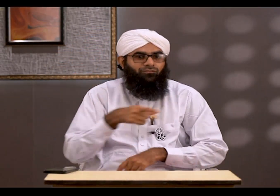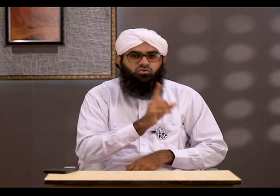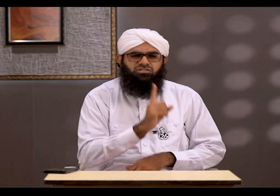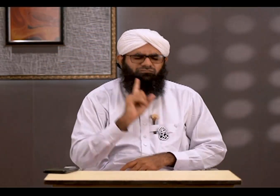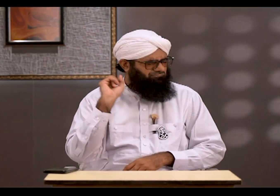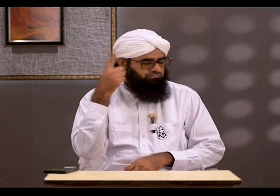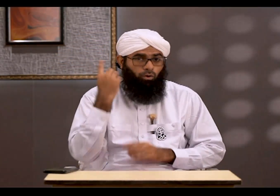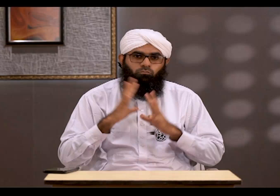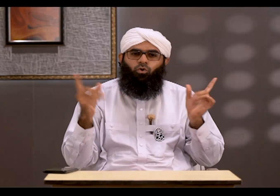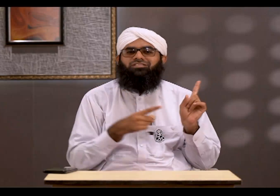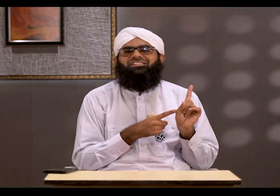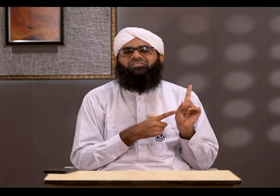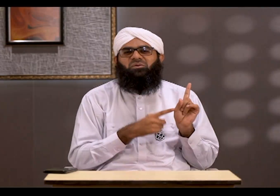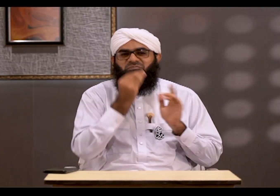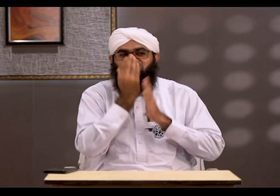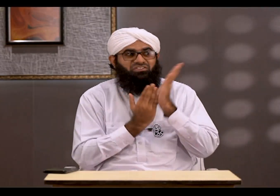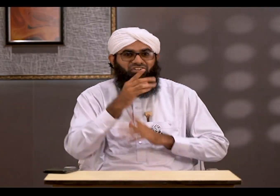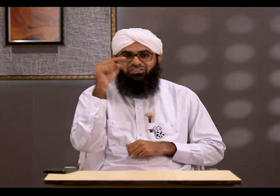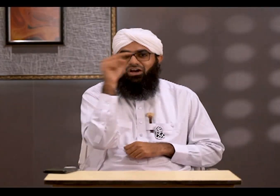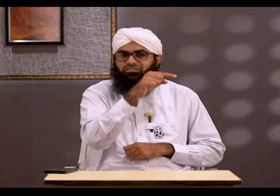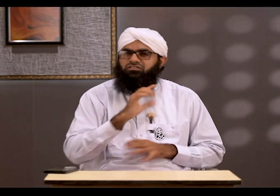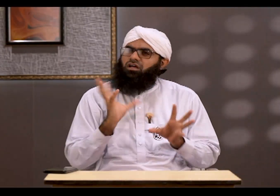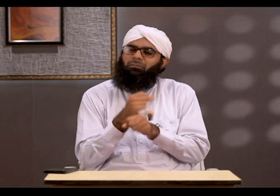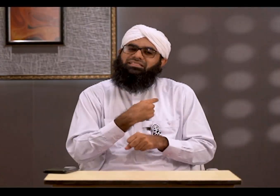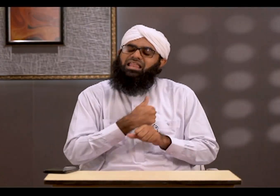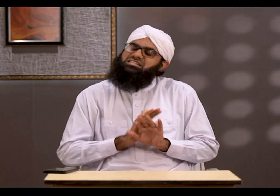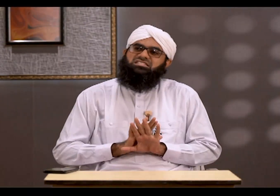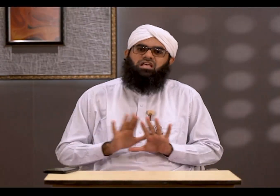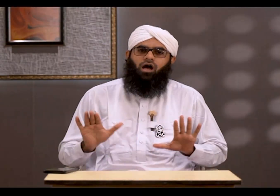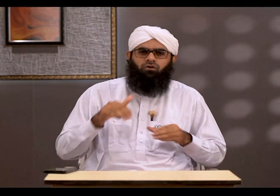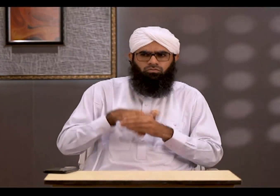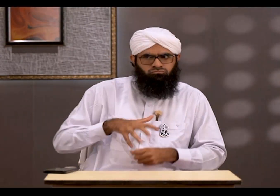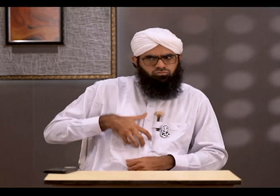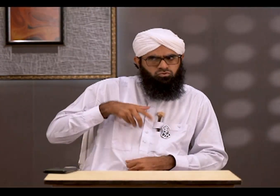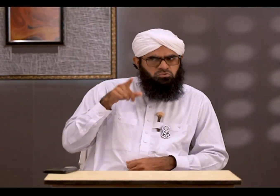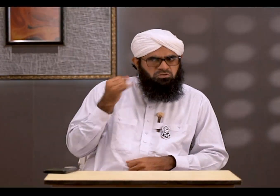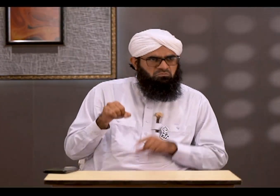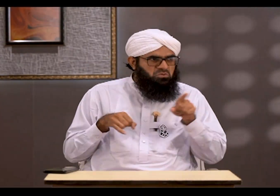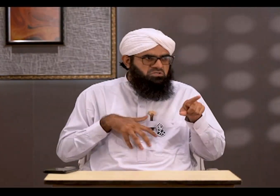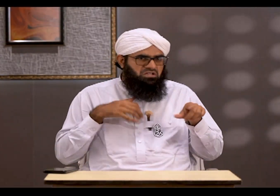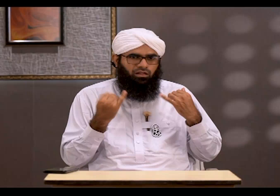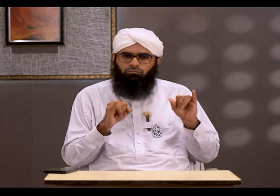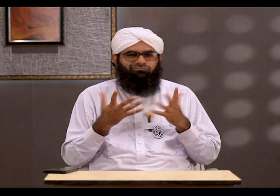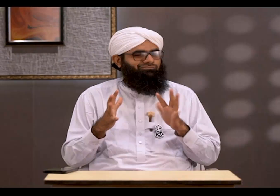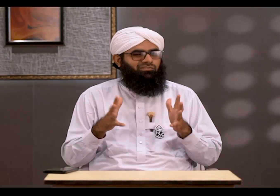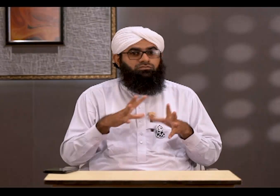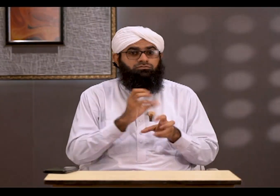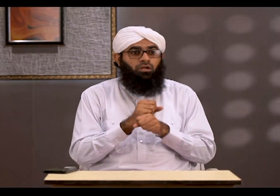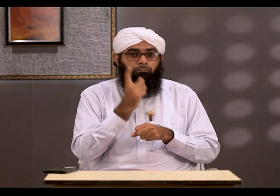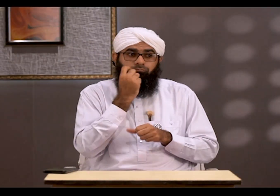دل ہوں گے، ان کے آپس میں کوئی اختلاف و بغض نہ ہوگا۔ ان میں ہر ایک کو حور عین میں کم سے کم 2 بیویاں ایسی ملیں